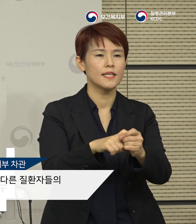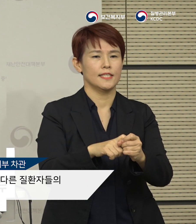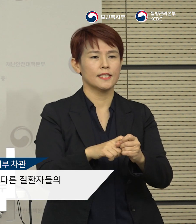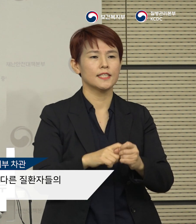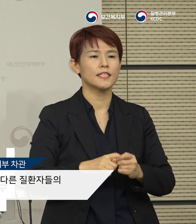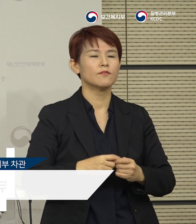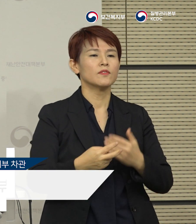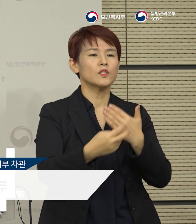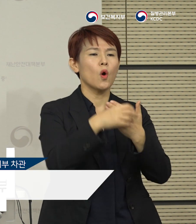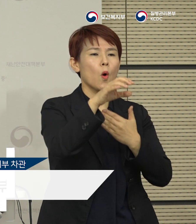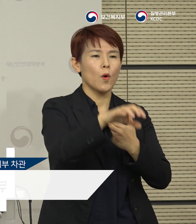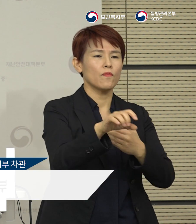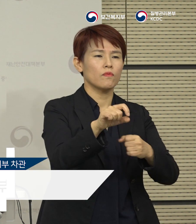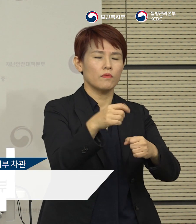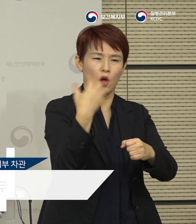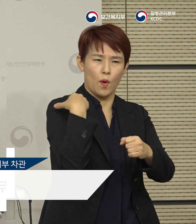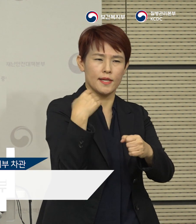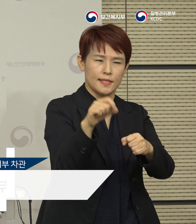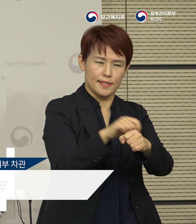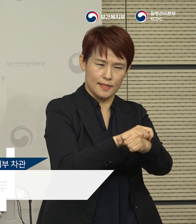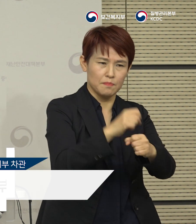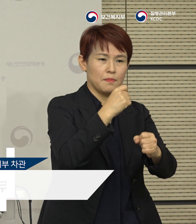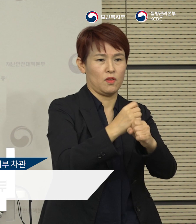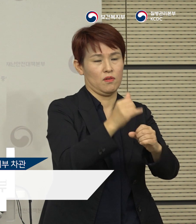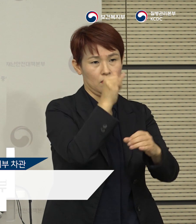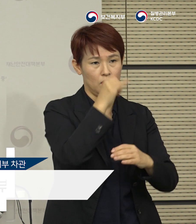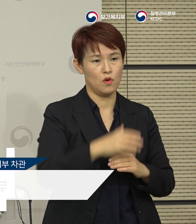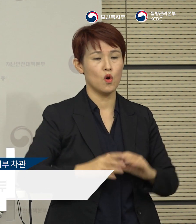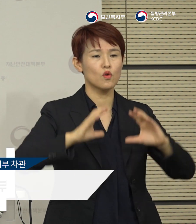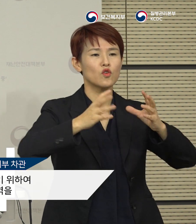있도록 의료기관의 역할을 특화하고 있습니다.